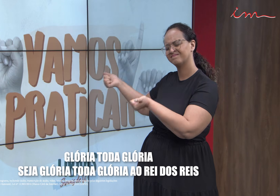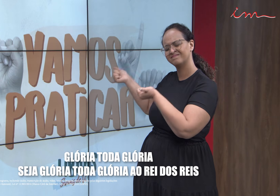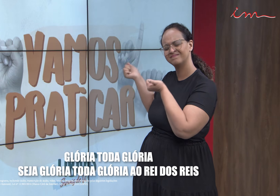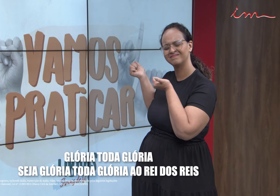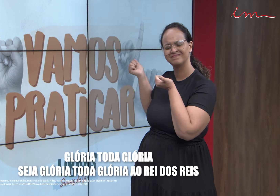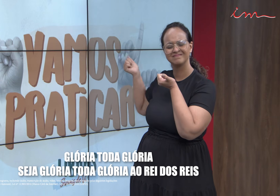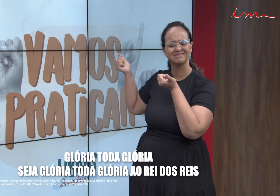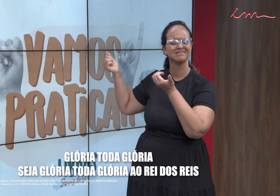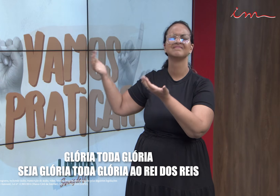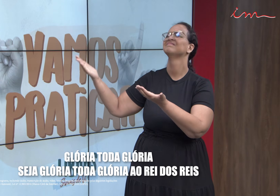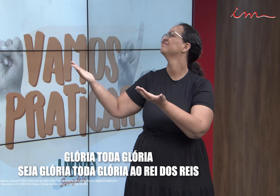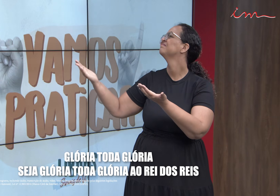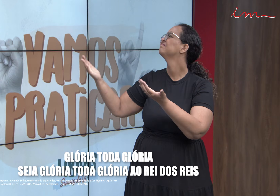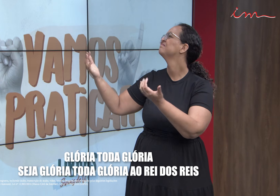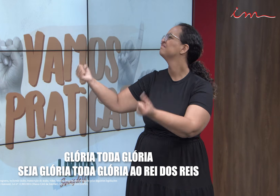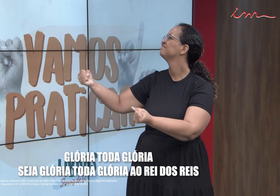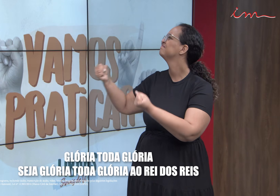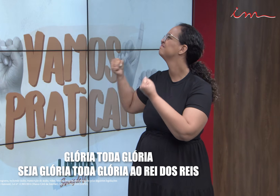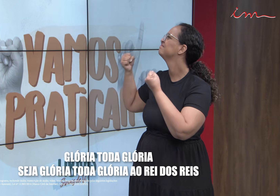seja glória,